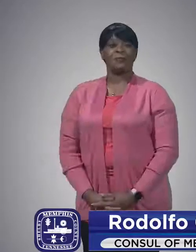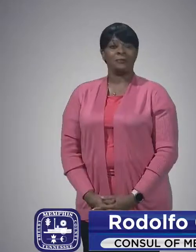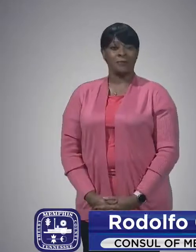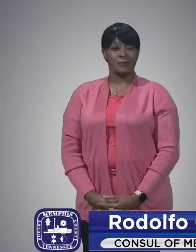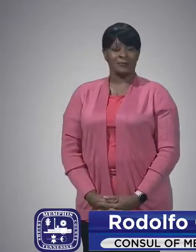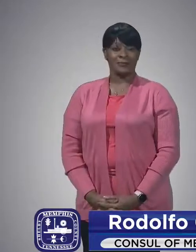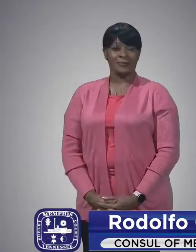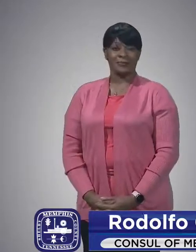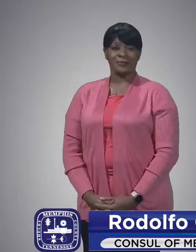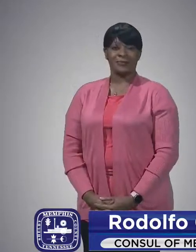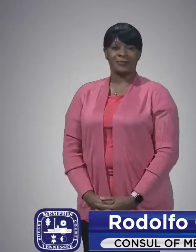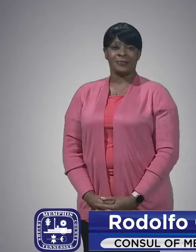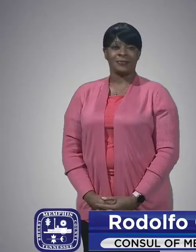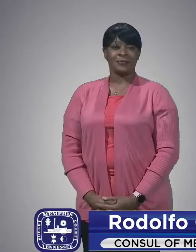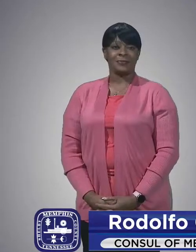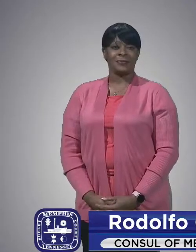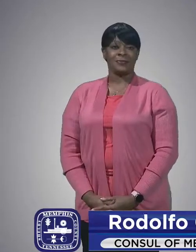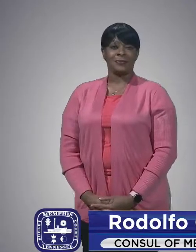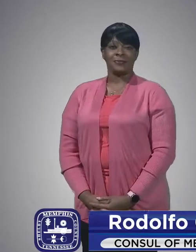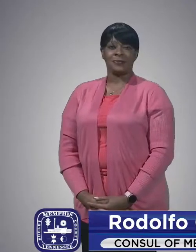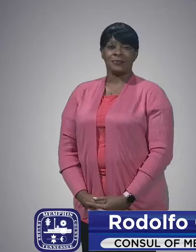el bien de toda la comunidad.